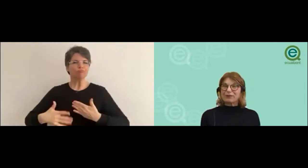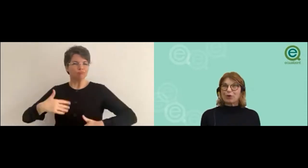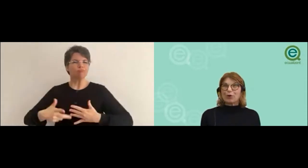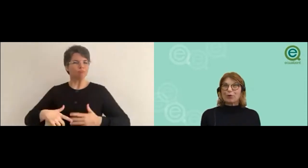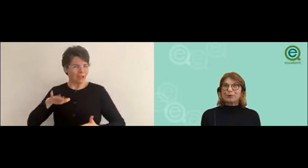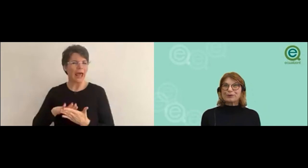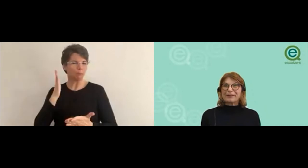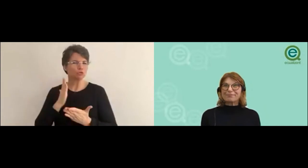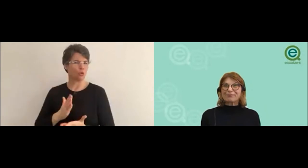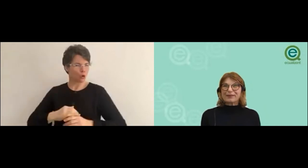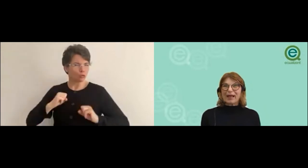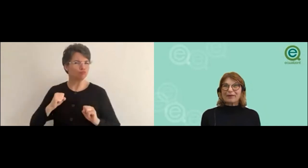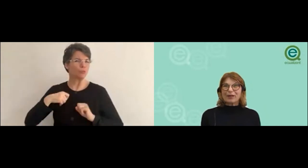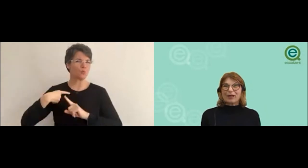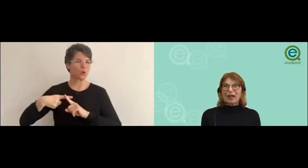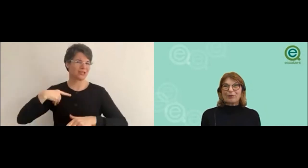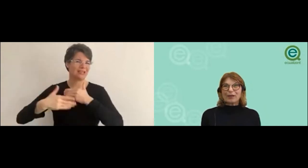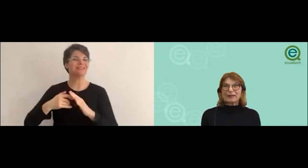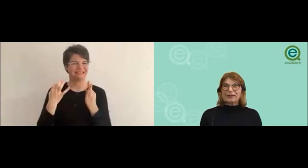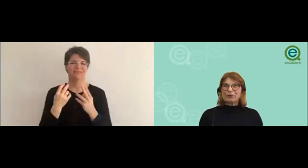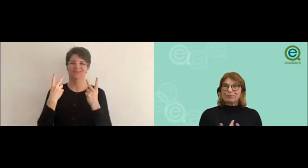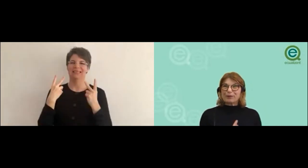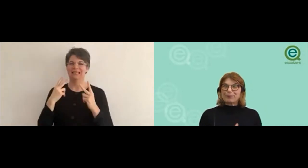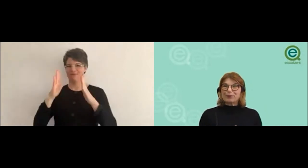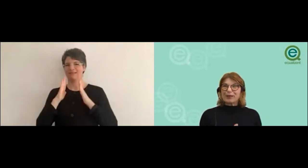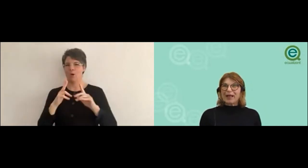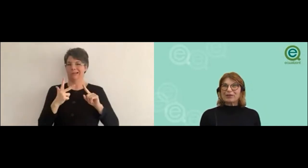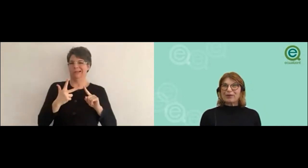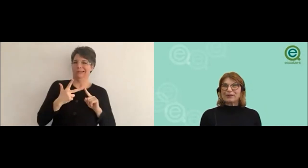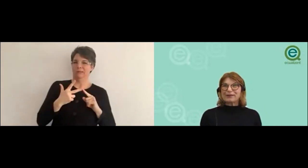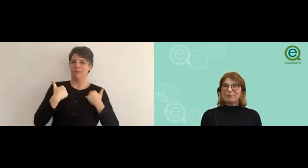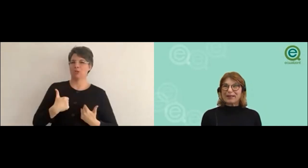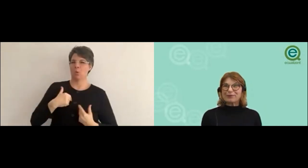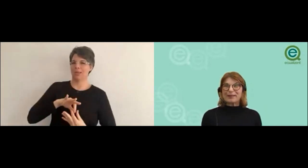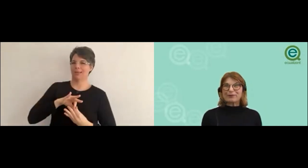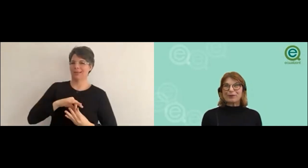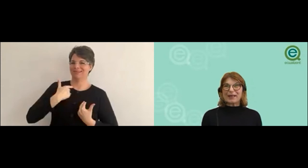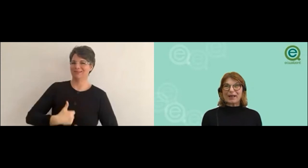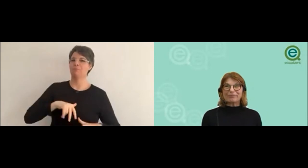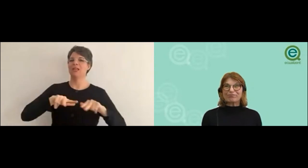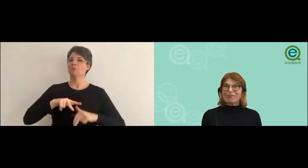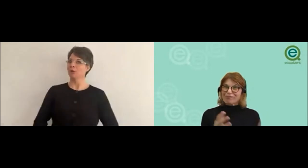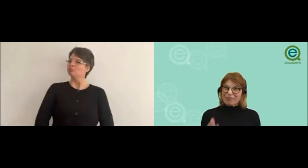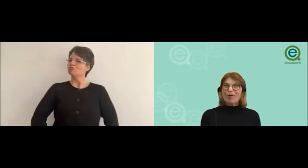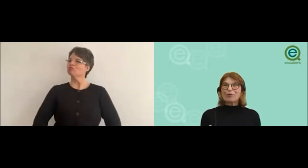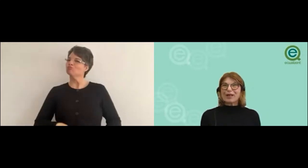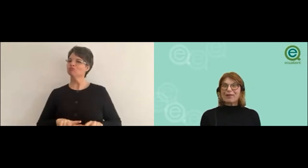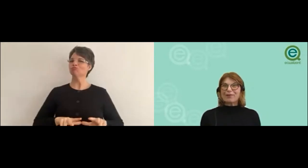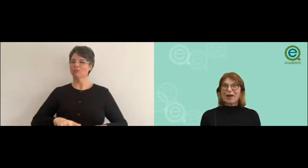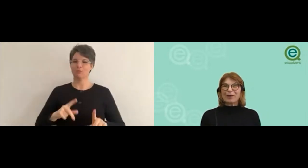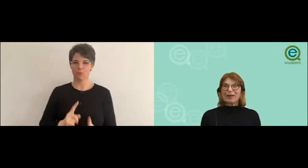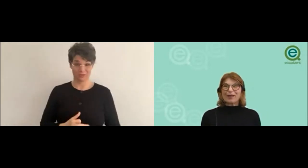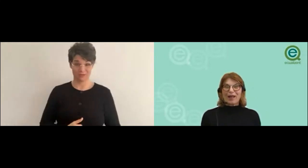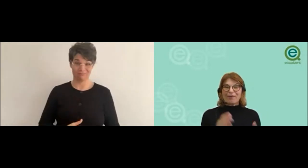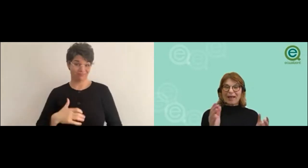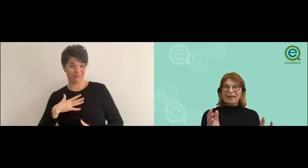Ja? Und da glaube ich, das ist so die persönliche Einstellung des Managements, wo ich sagen kann, unsere